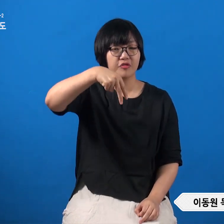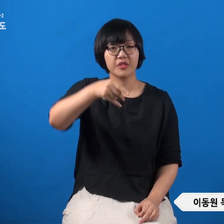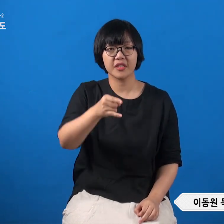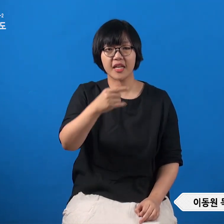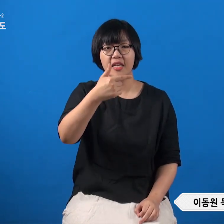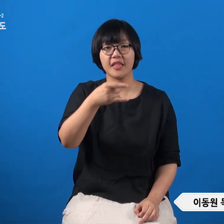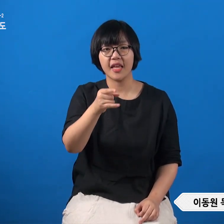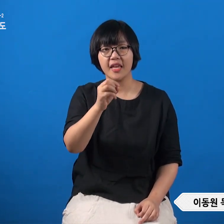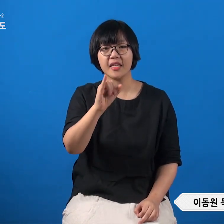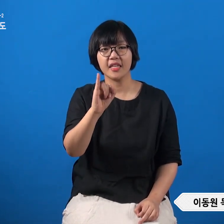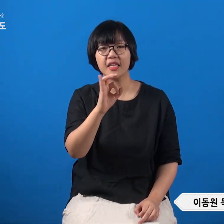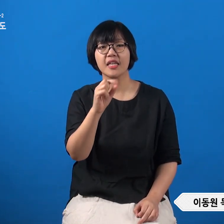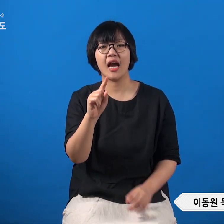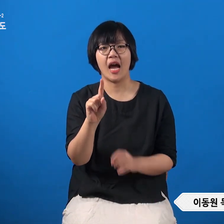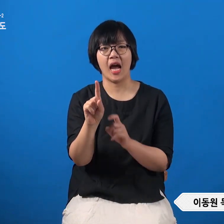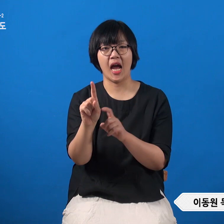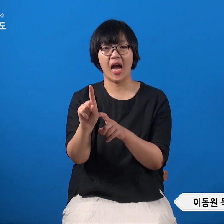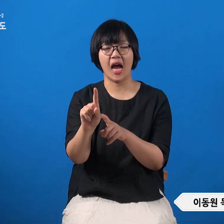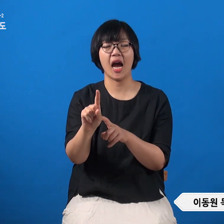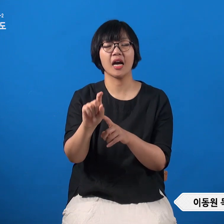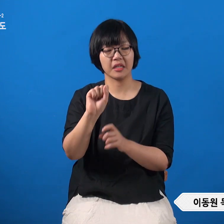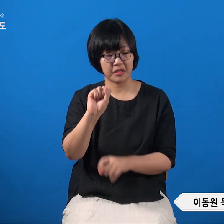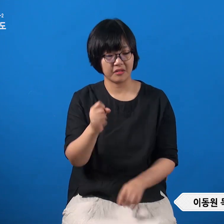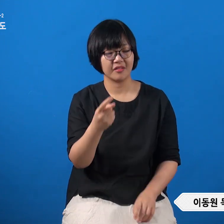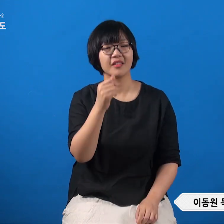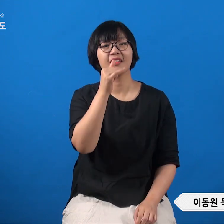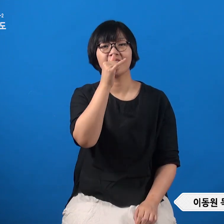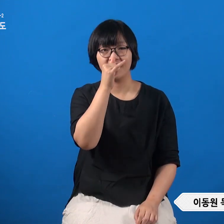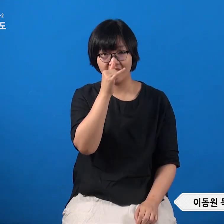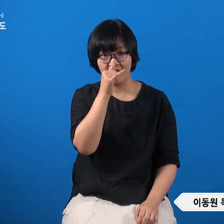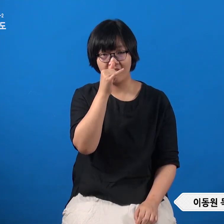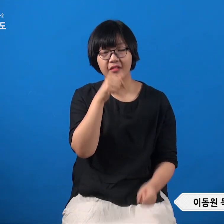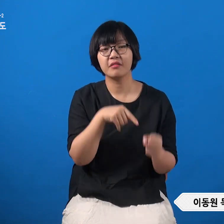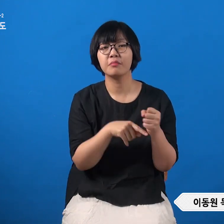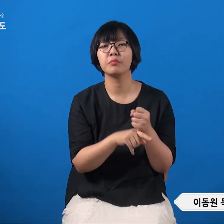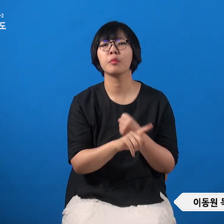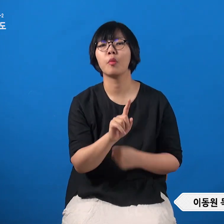유세베이아라는 단어로 되어 있습니다. 유세베이아.